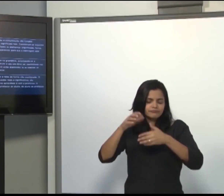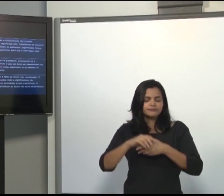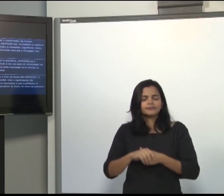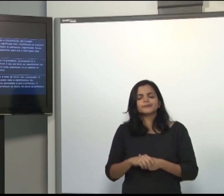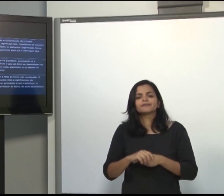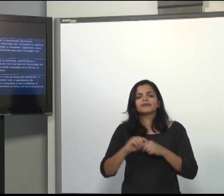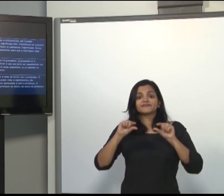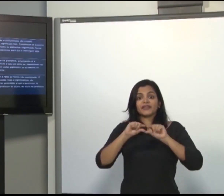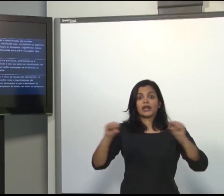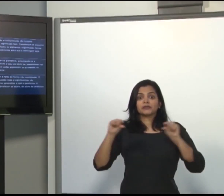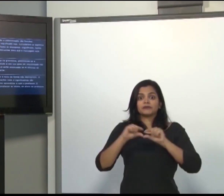essa língua,